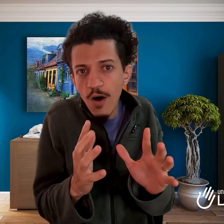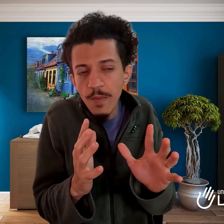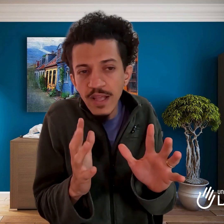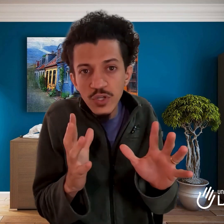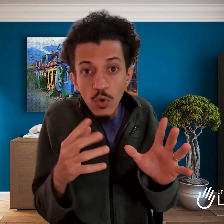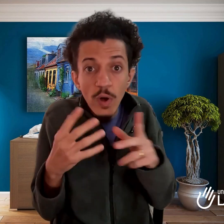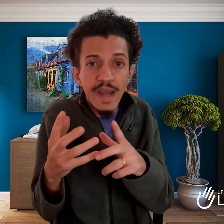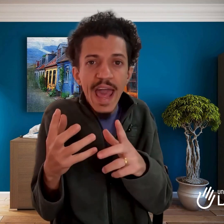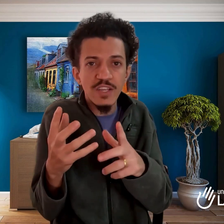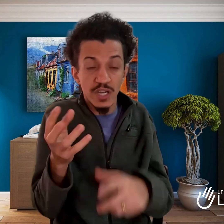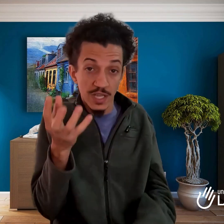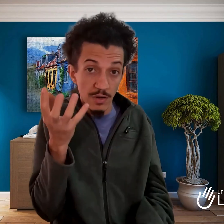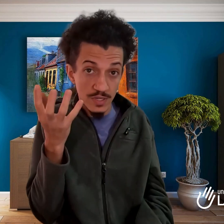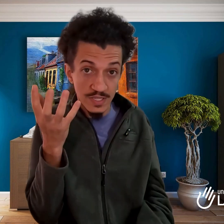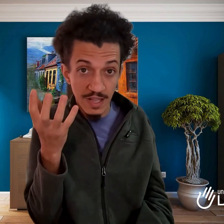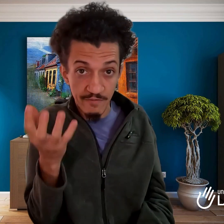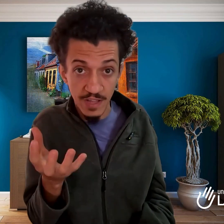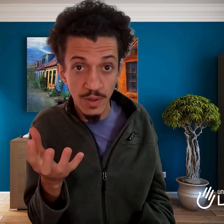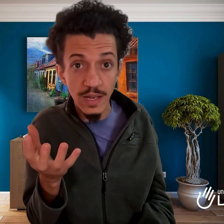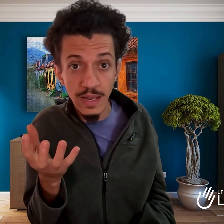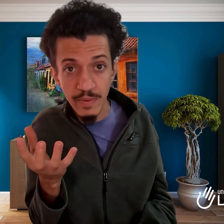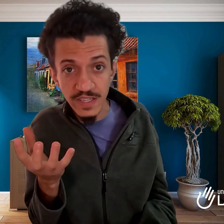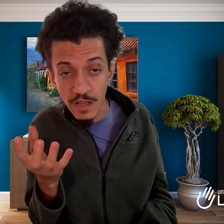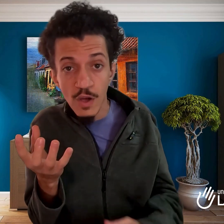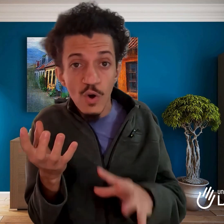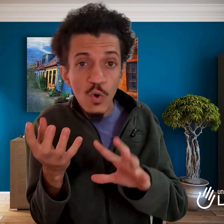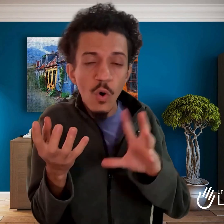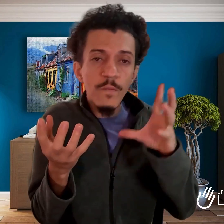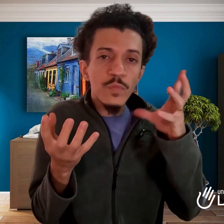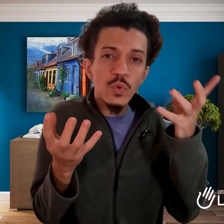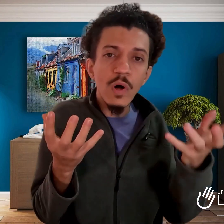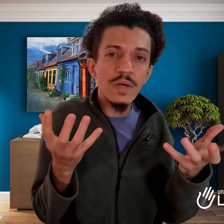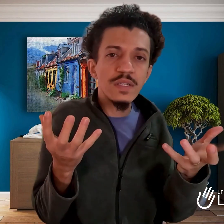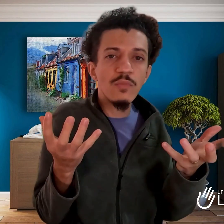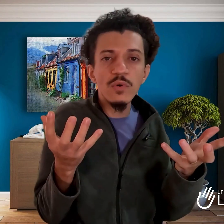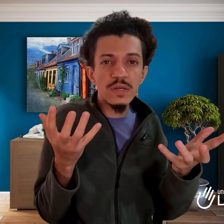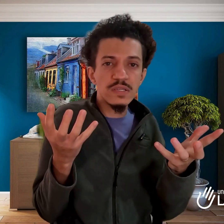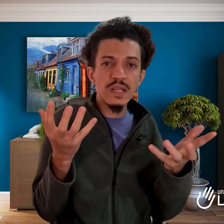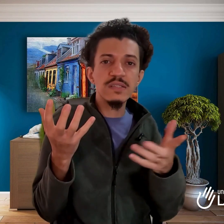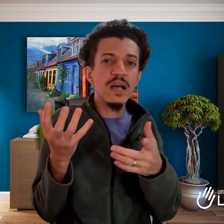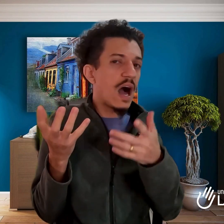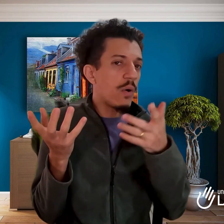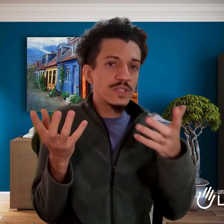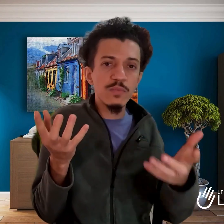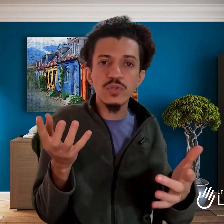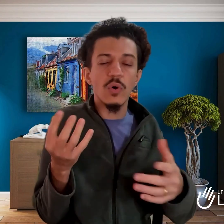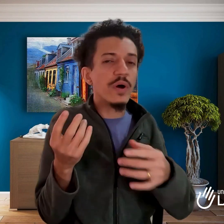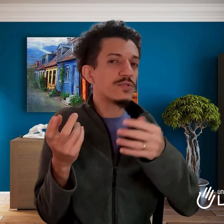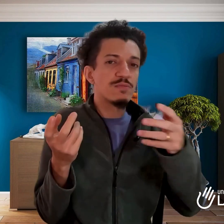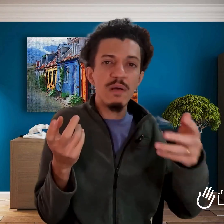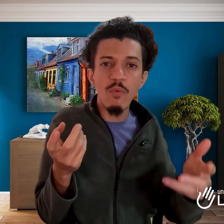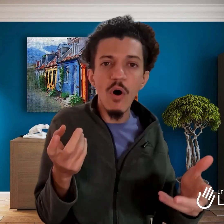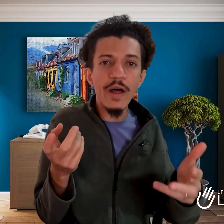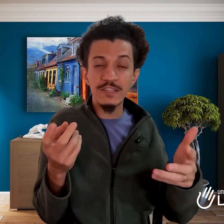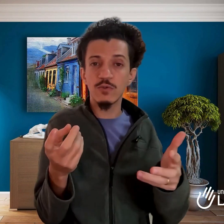realmente conecte aquilo que você está vendo em Libras com todo esse mundo existencial, as emoções, suas memórias e tudo